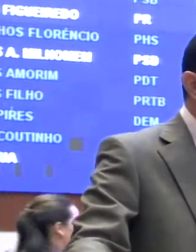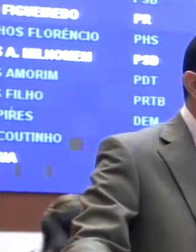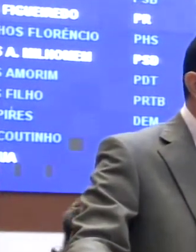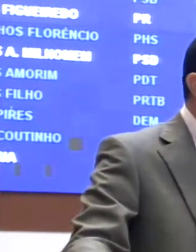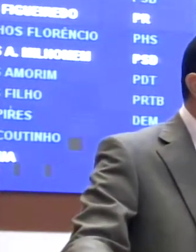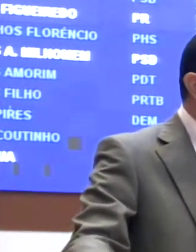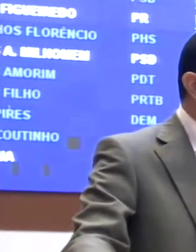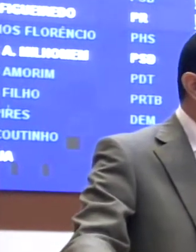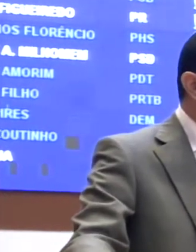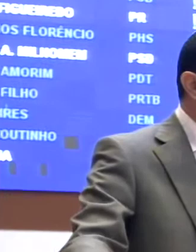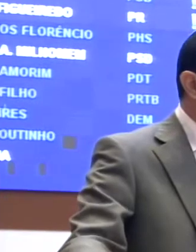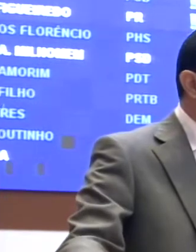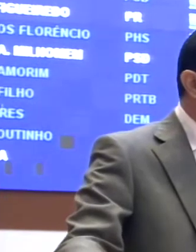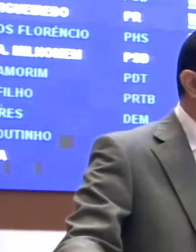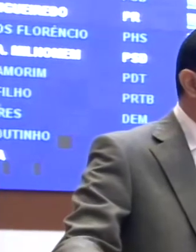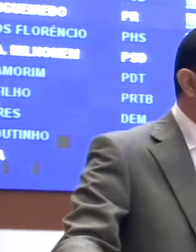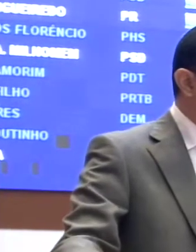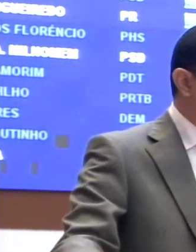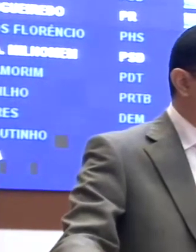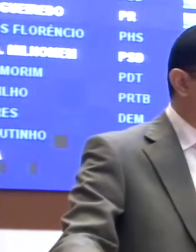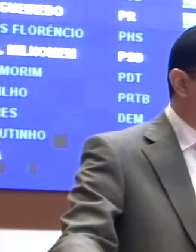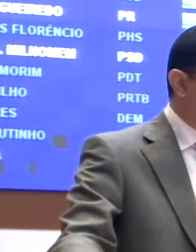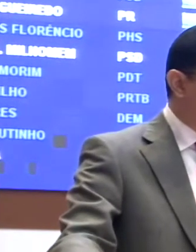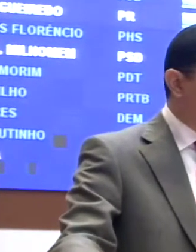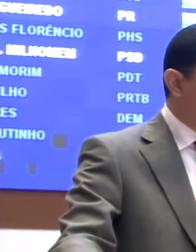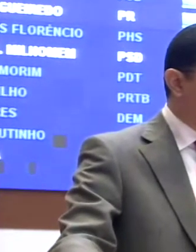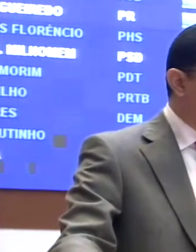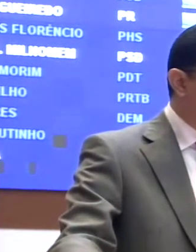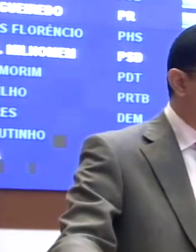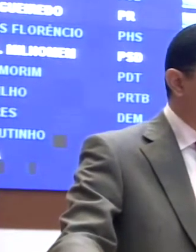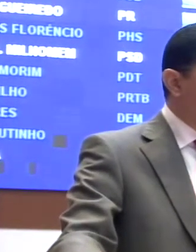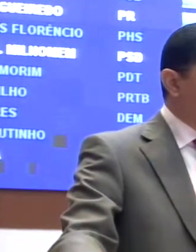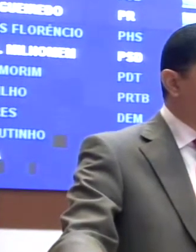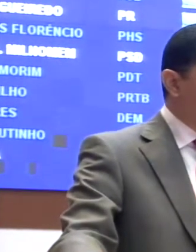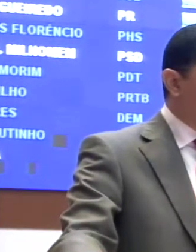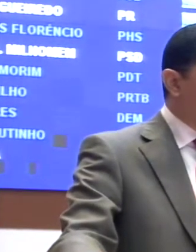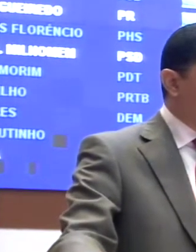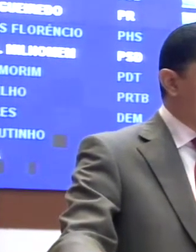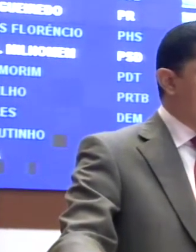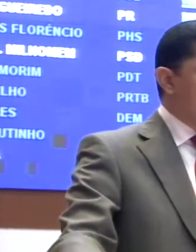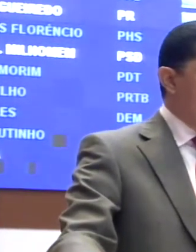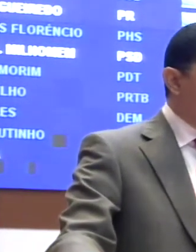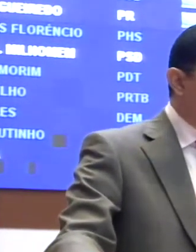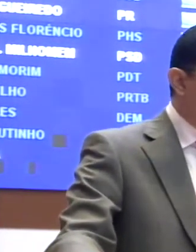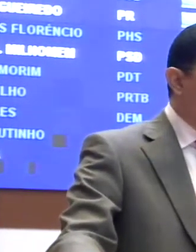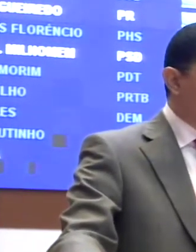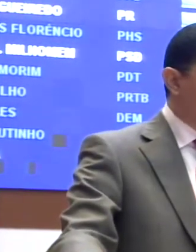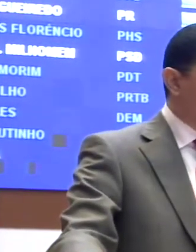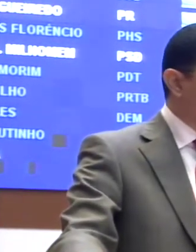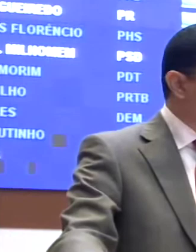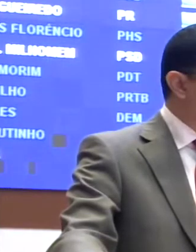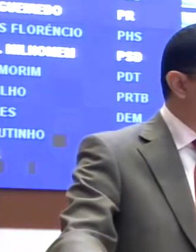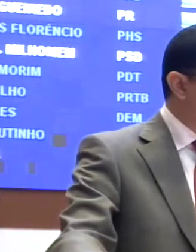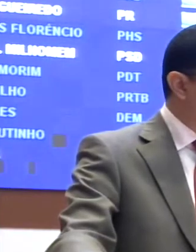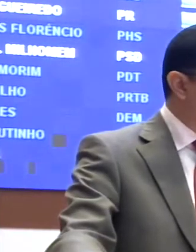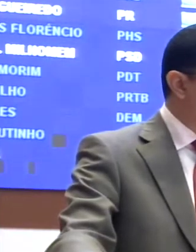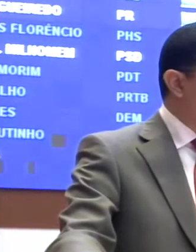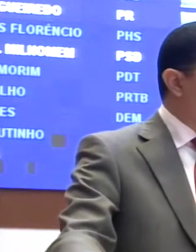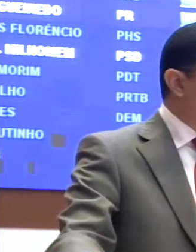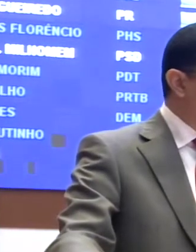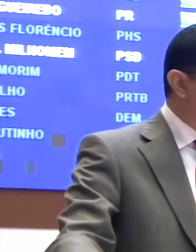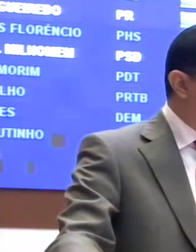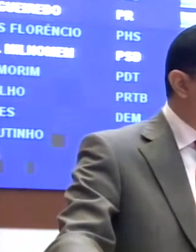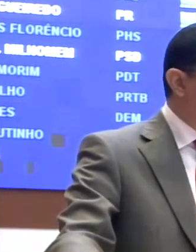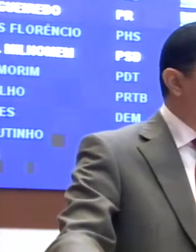de que a inidoneidade dos documentos fiscais emitidos pela empresa contratada implicaria a não realização dos